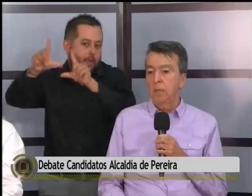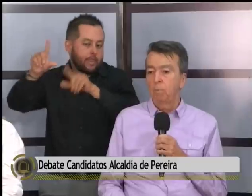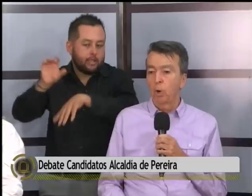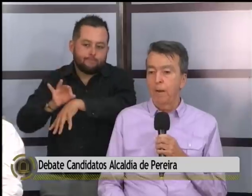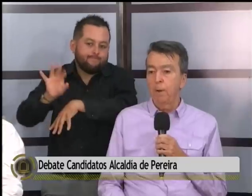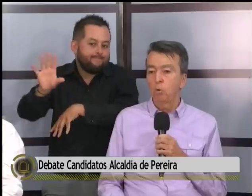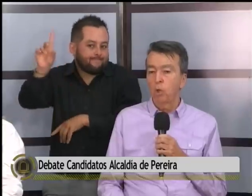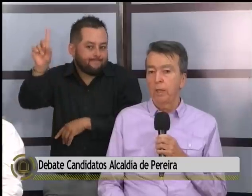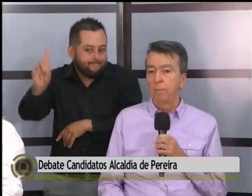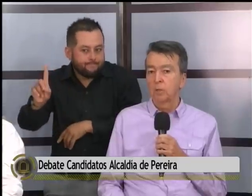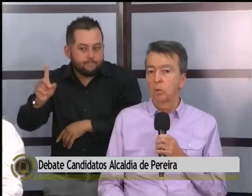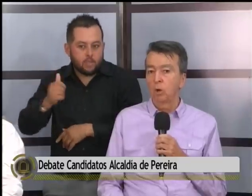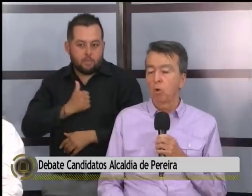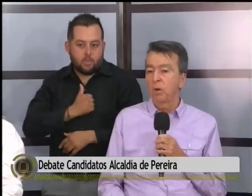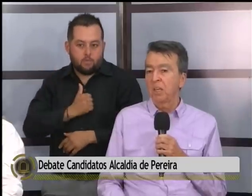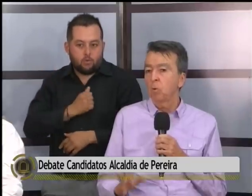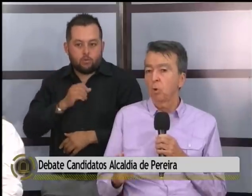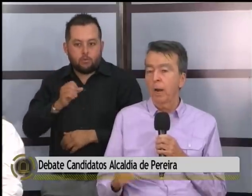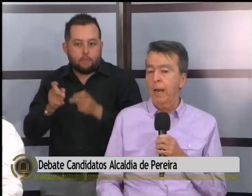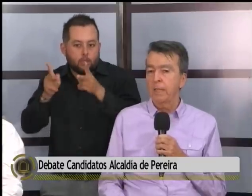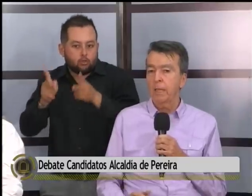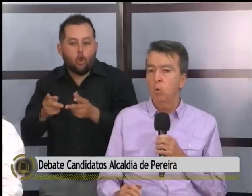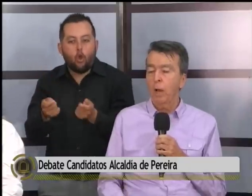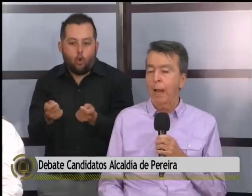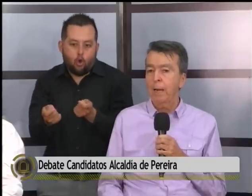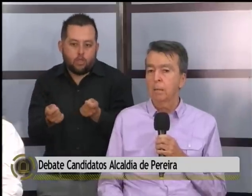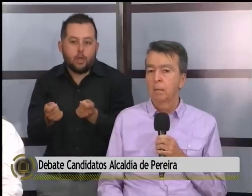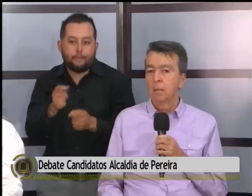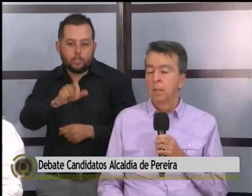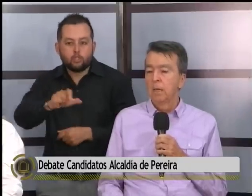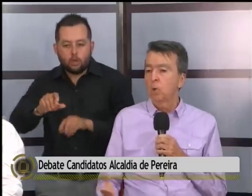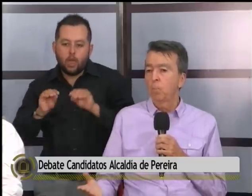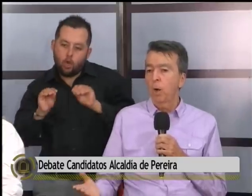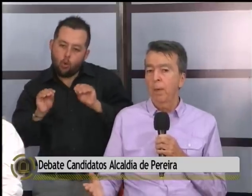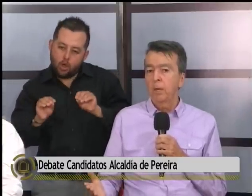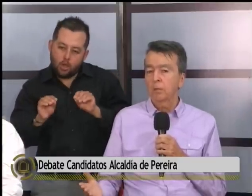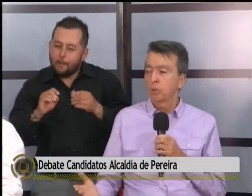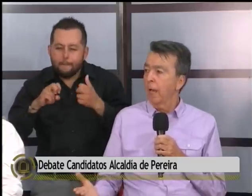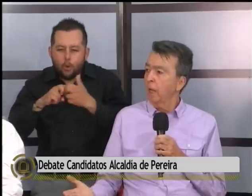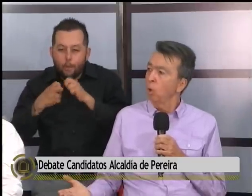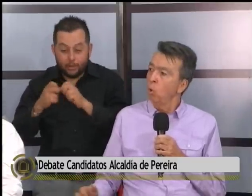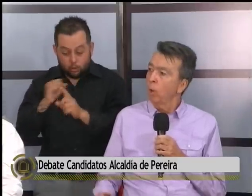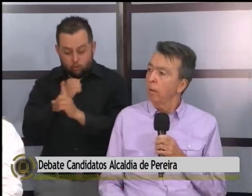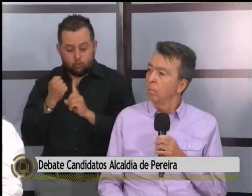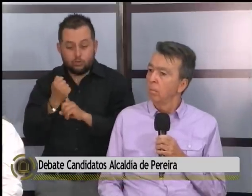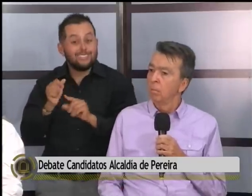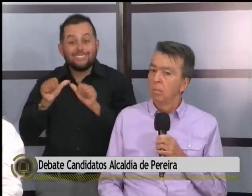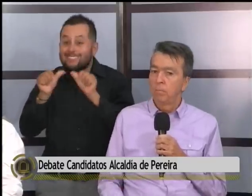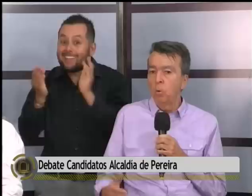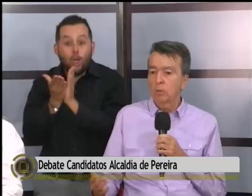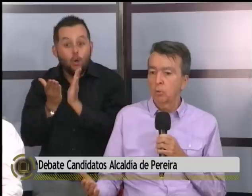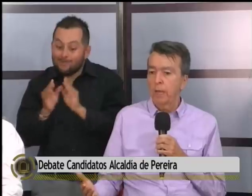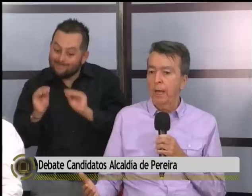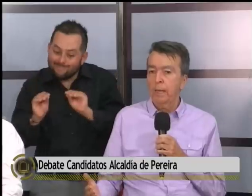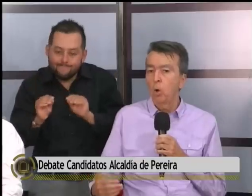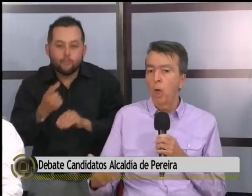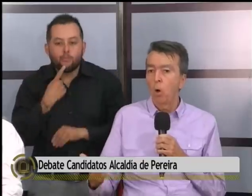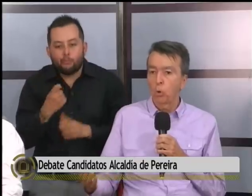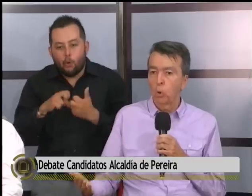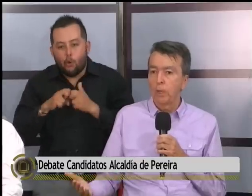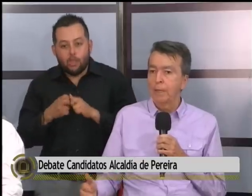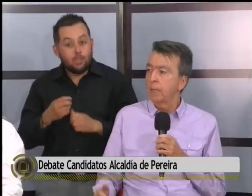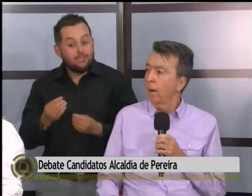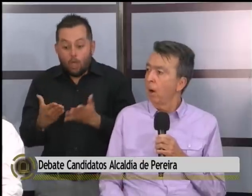y por la libre autodeterminación de los hombres. Hay que controlar a la gente, hay que educarla. Es que es un problema de una sociedad que no educa, de una sociedad que